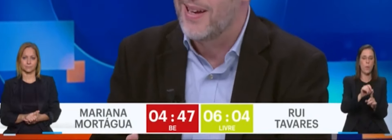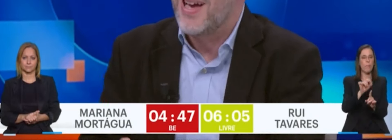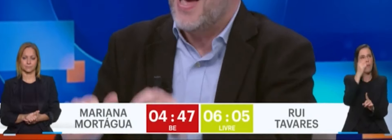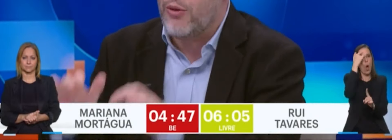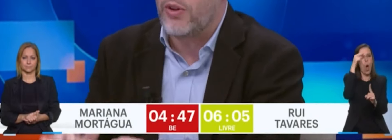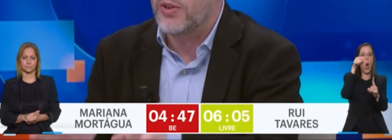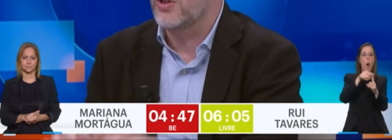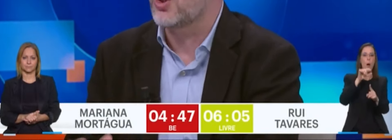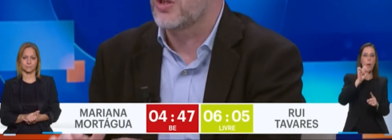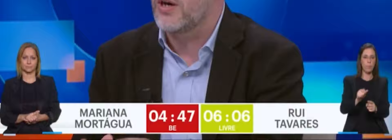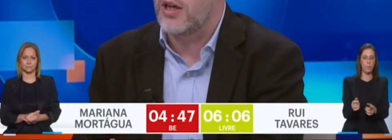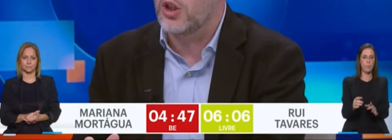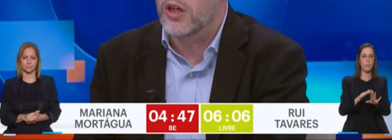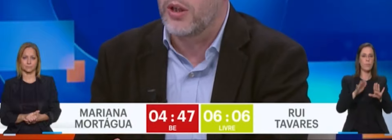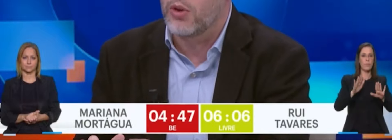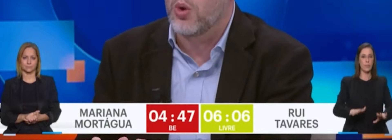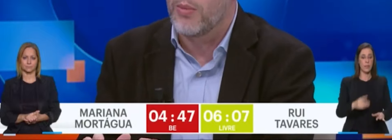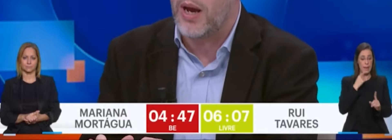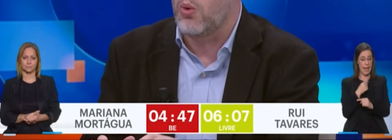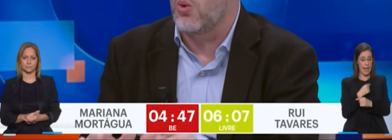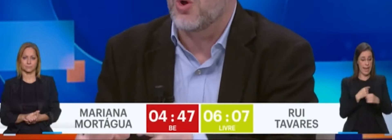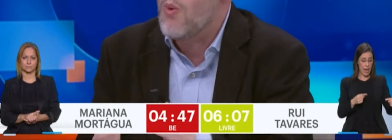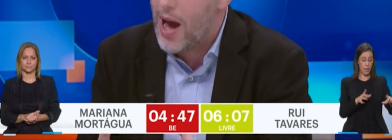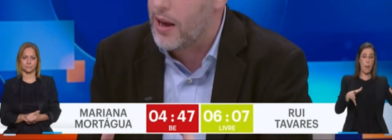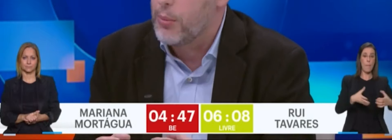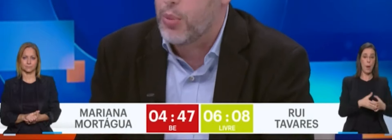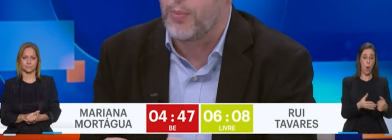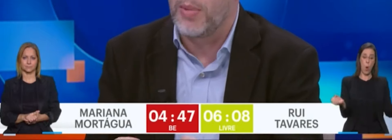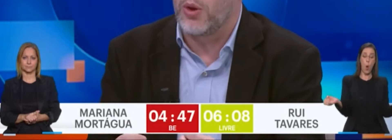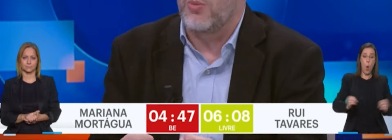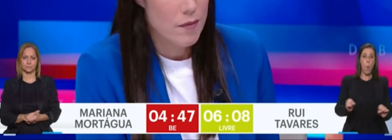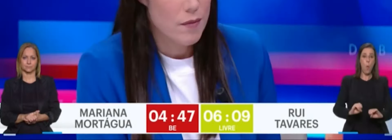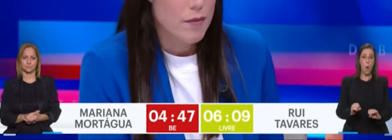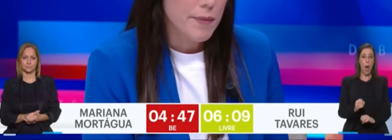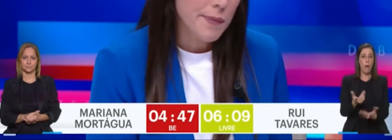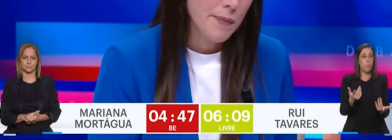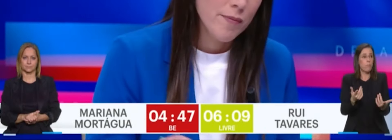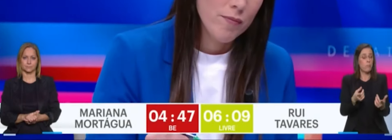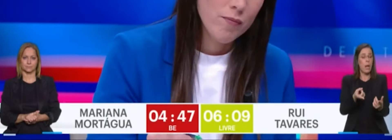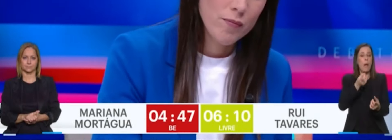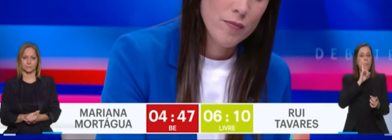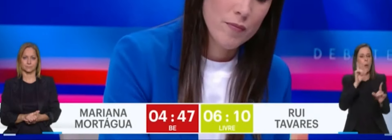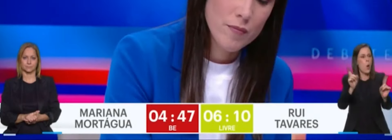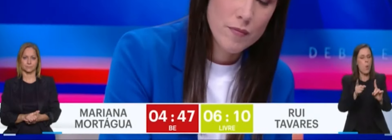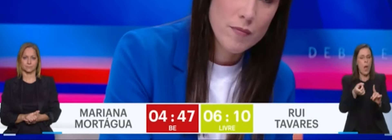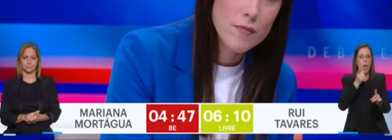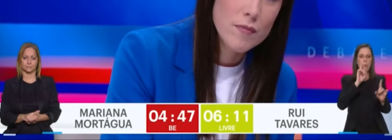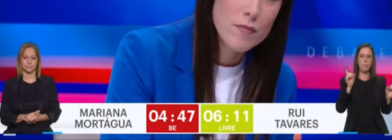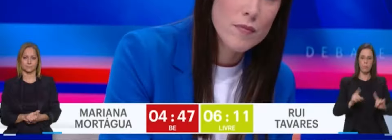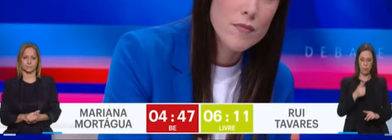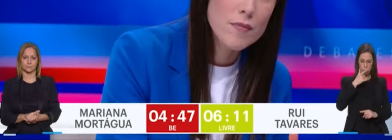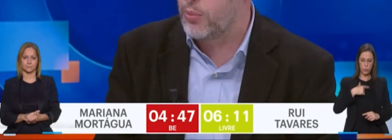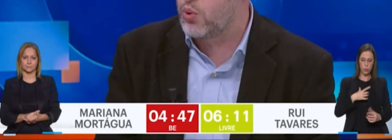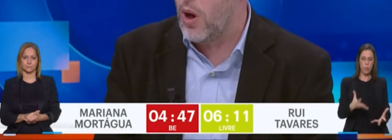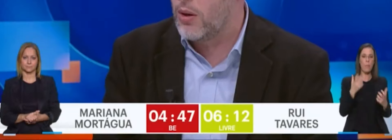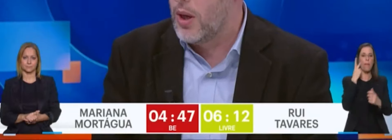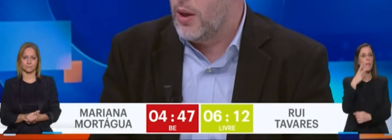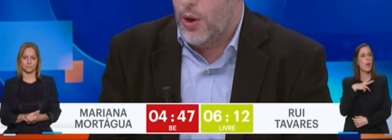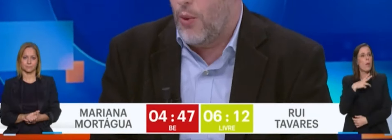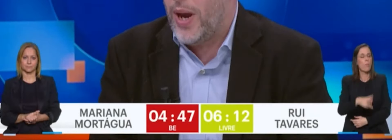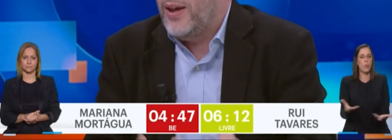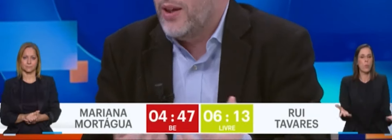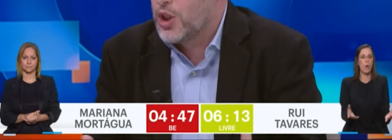pretende arrefecer as externalidades negativas de um mercado onde não há propriamente uma atividade ilegítima não é ilegítimo uma pessoa querer viver em